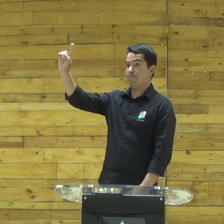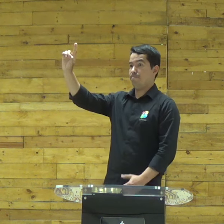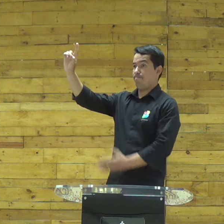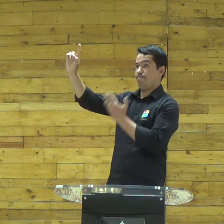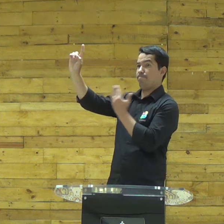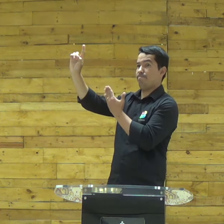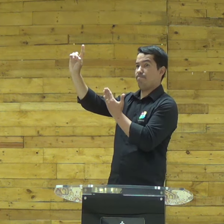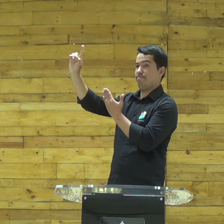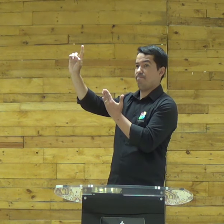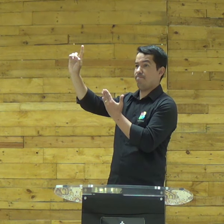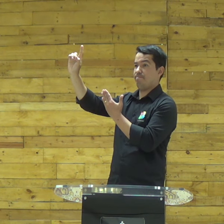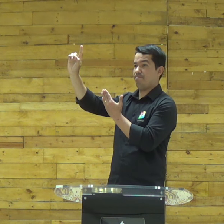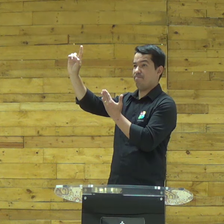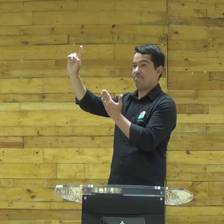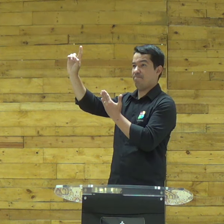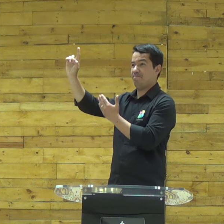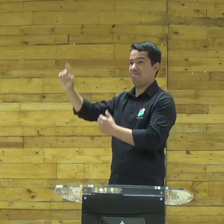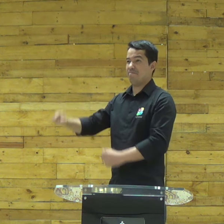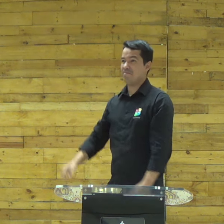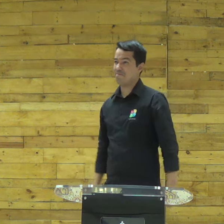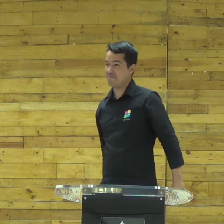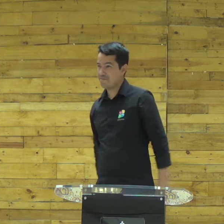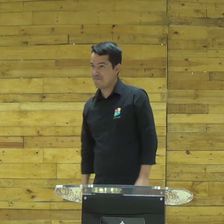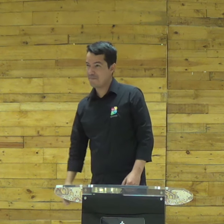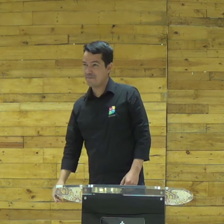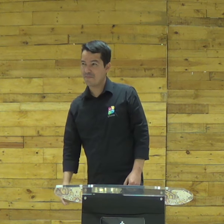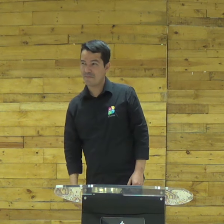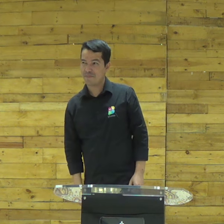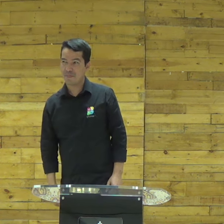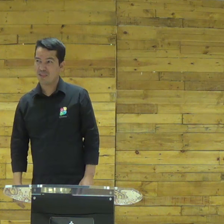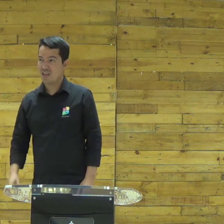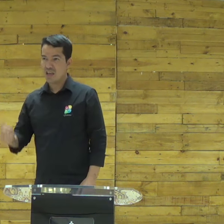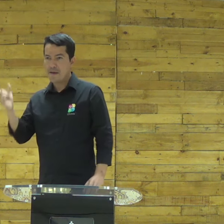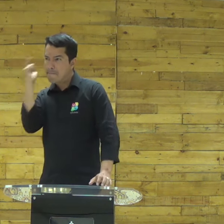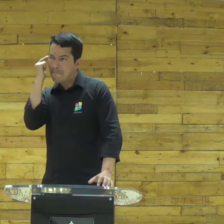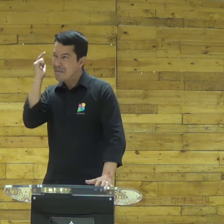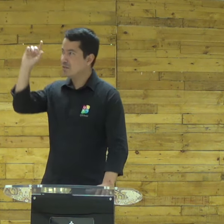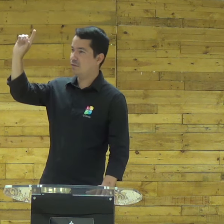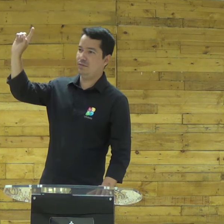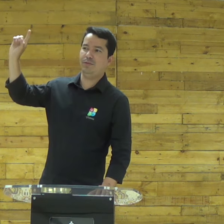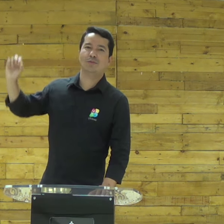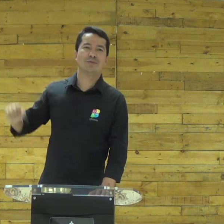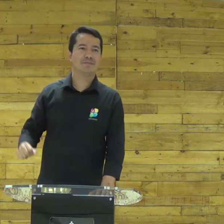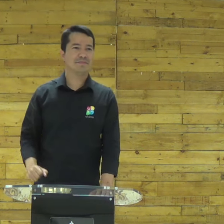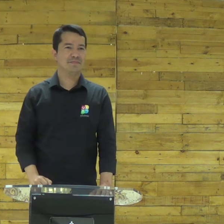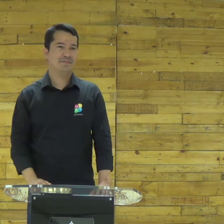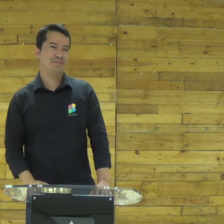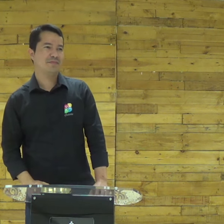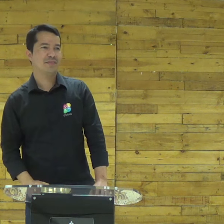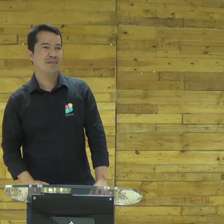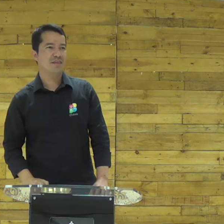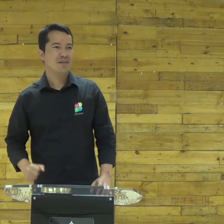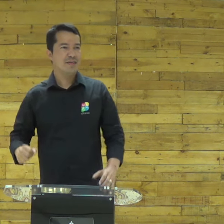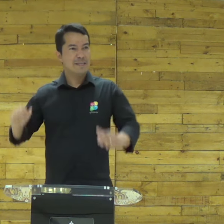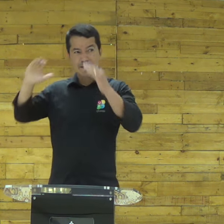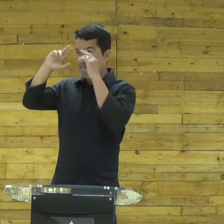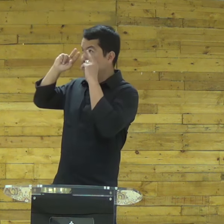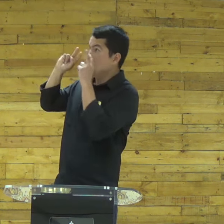coisas sabe é focar em Deus é pensar em Deus